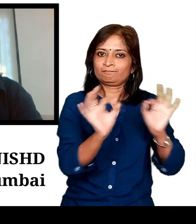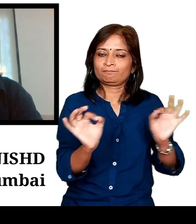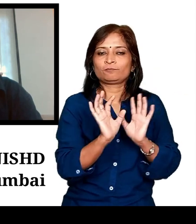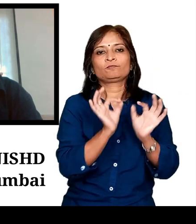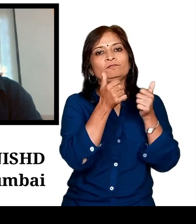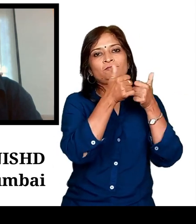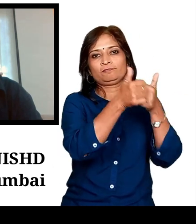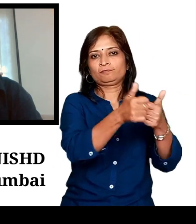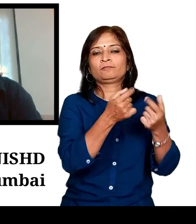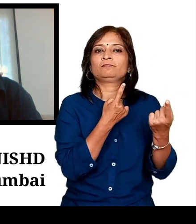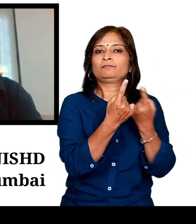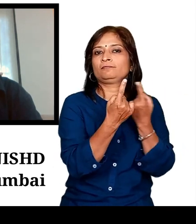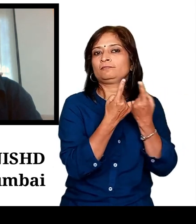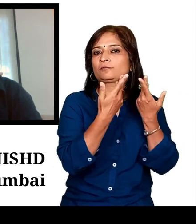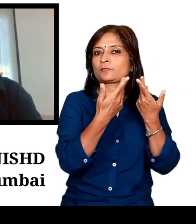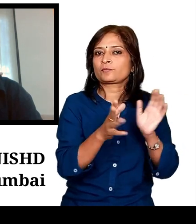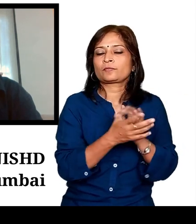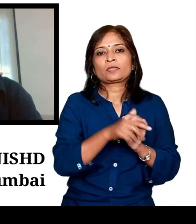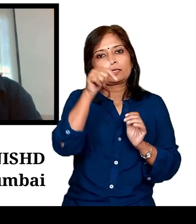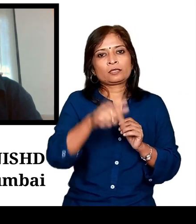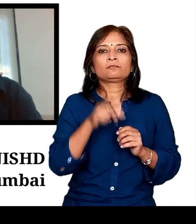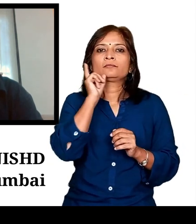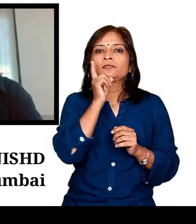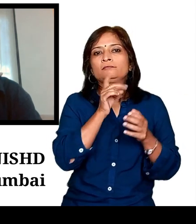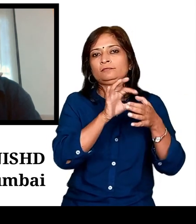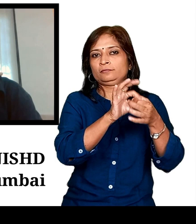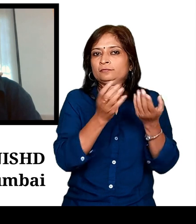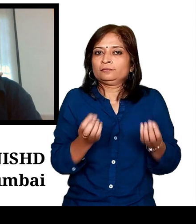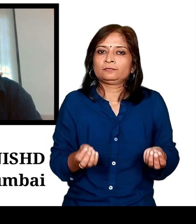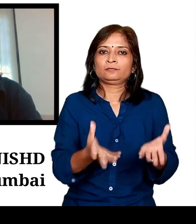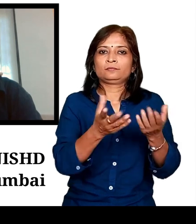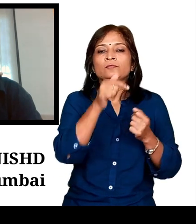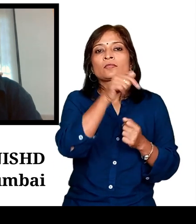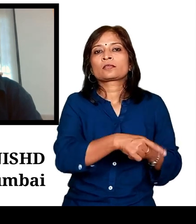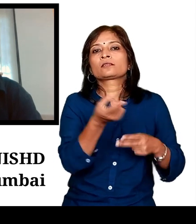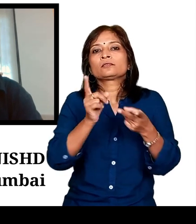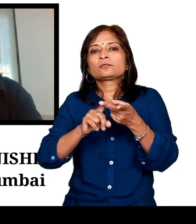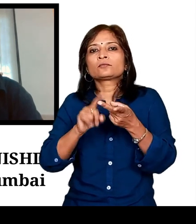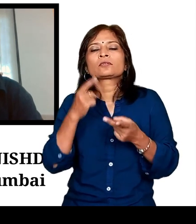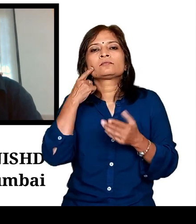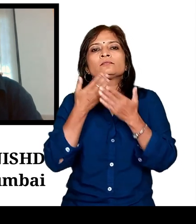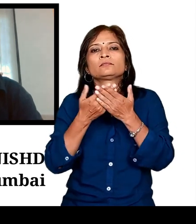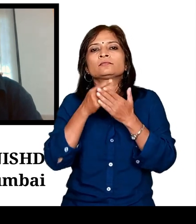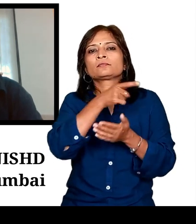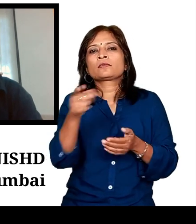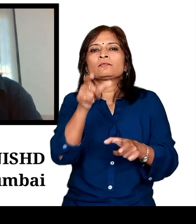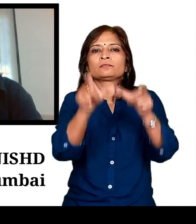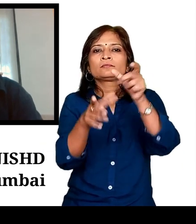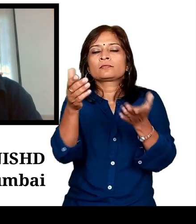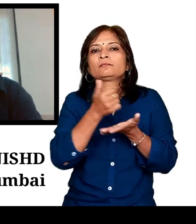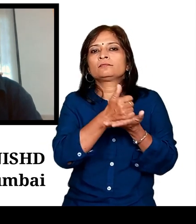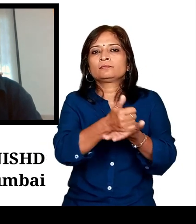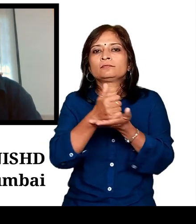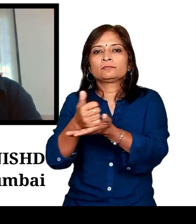हमारा ट्रेन्ड ह्यूमन रिसोर्स इस फील्ड में लाने के लिए. उसके बाद बात आती है सर, सर्विसेज क्या देते हैं अली